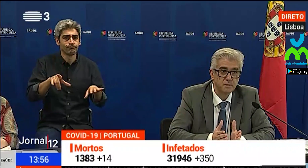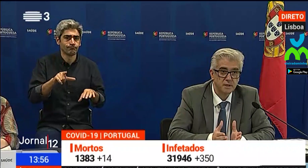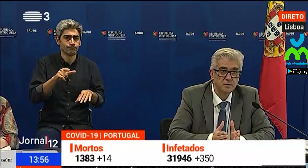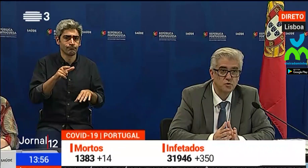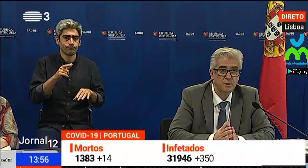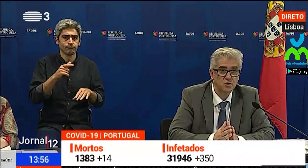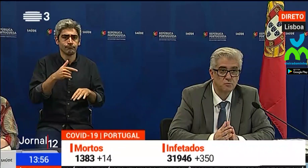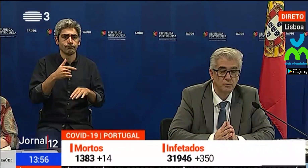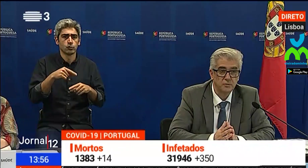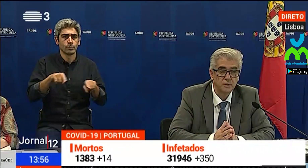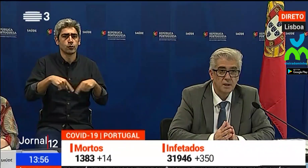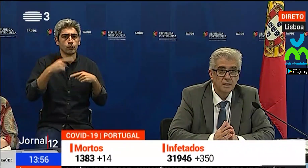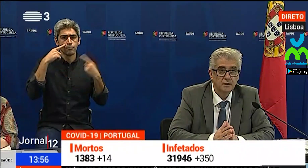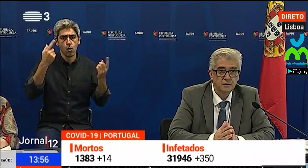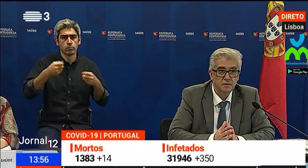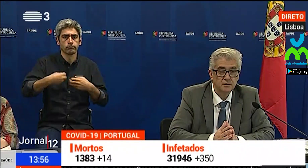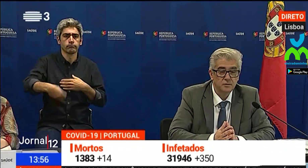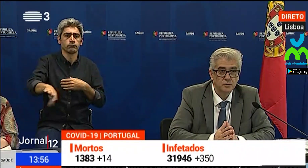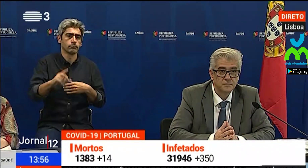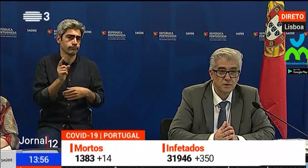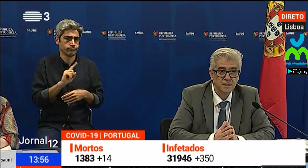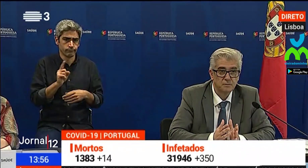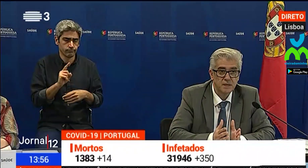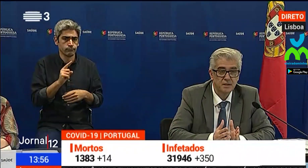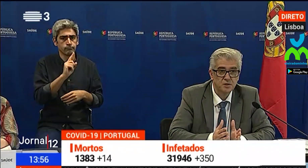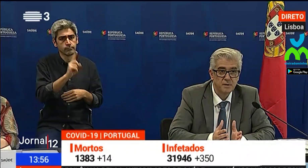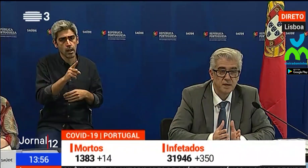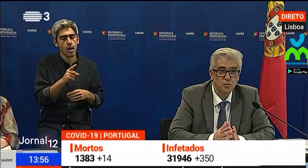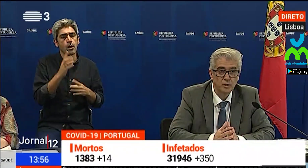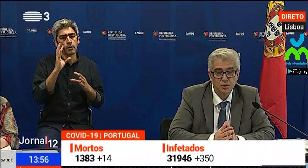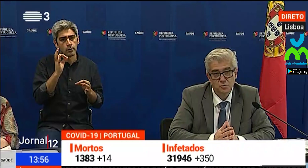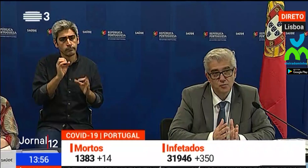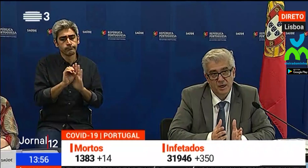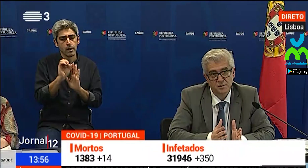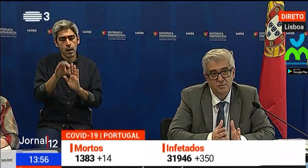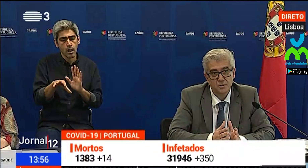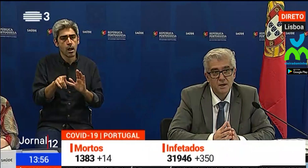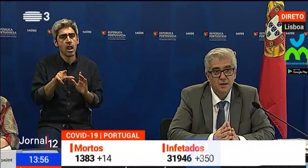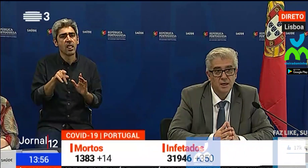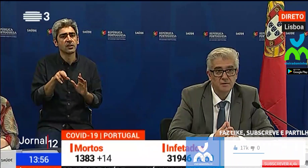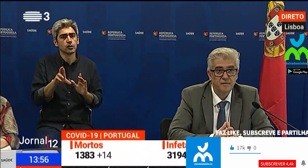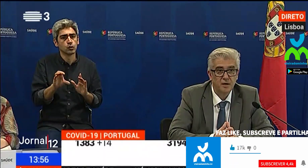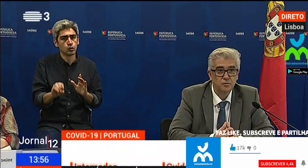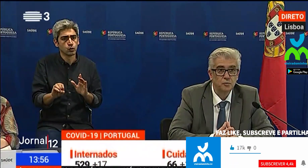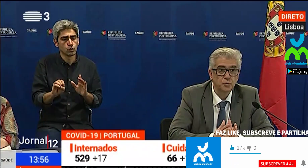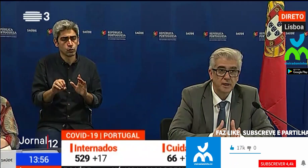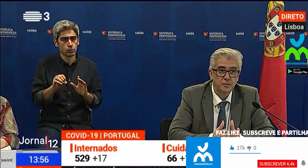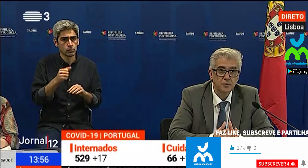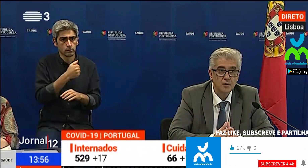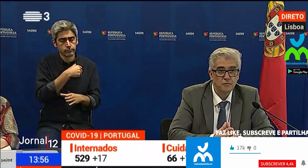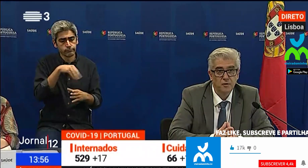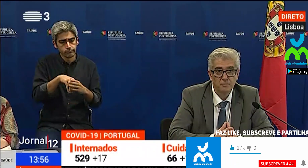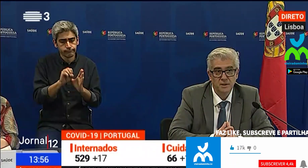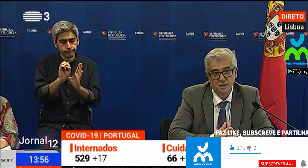eliminadas para o espaço público, que se fossem eliminadas para o lixo doméstico, que é de facto o